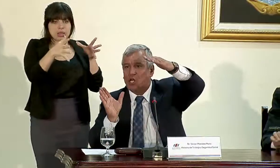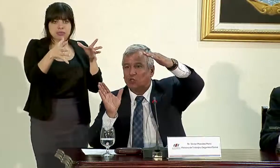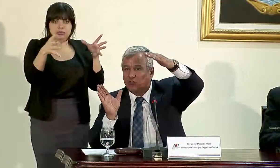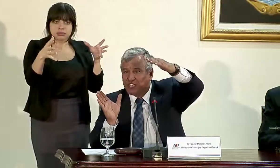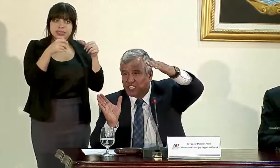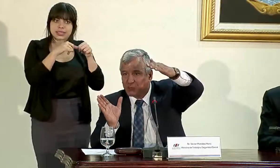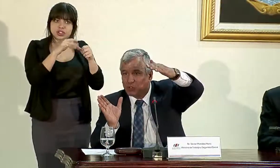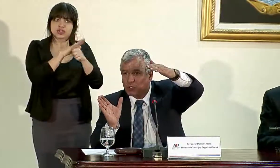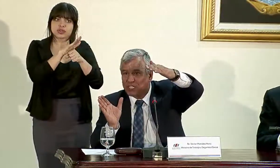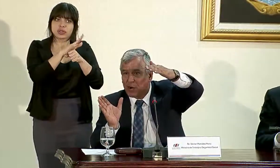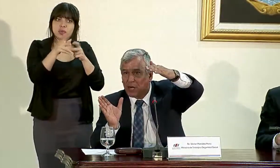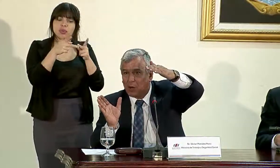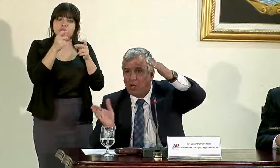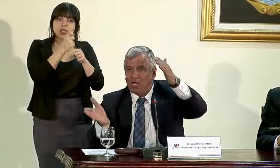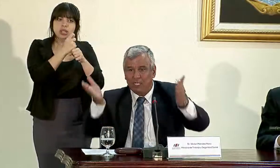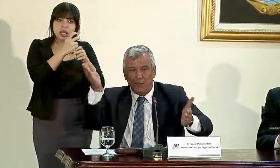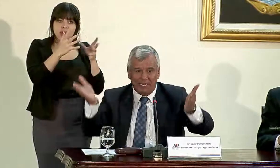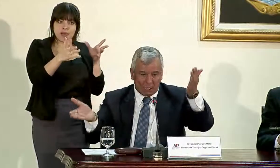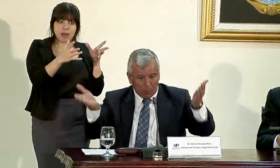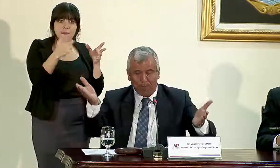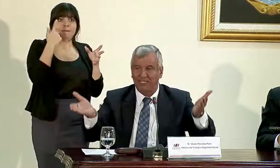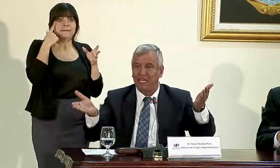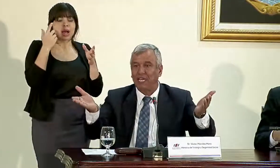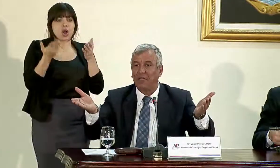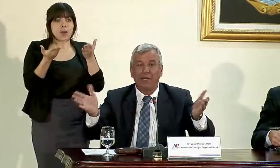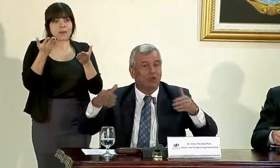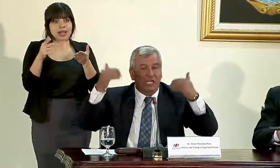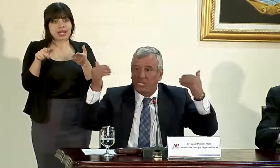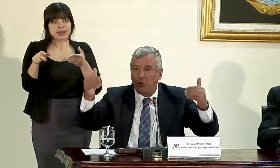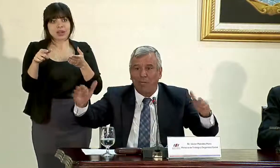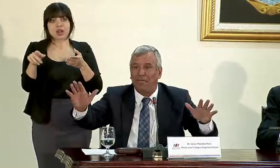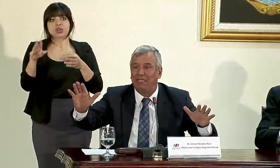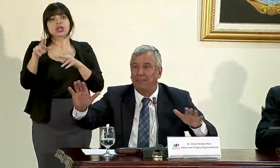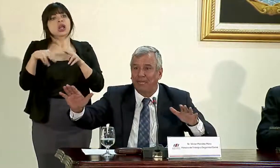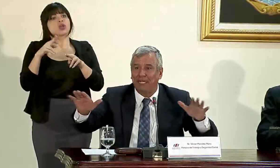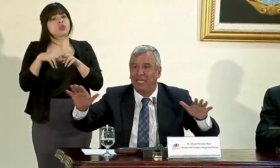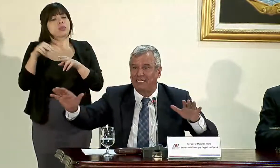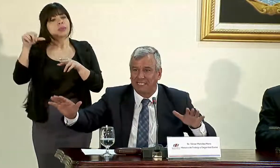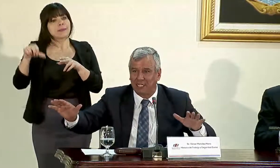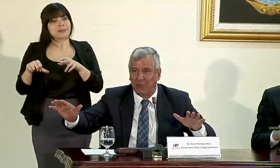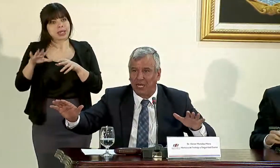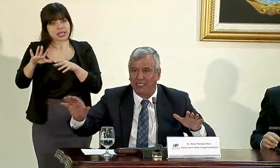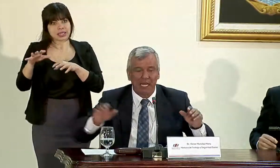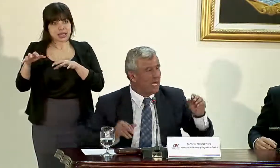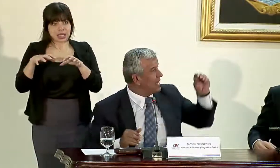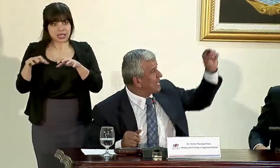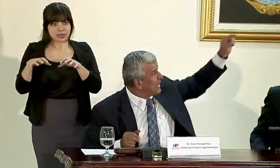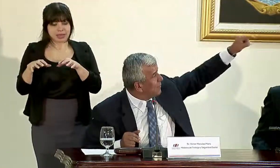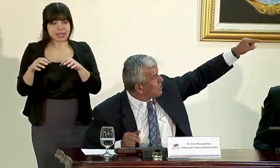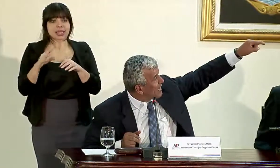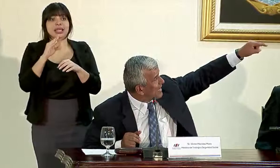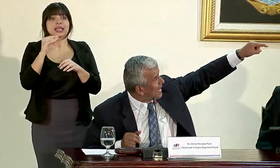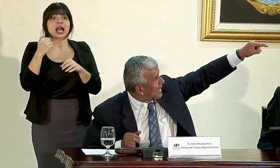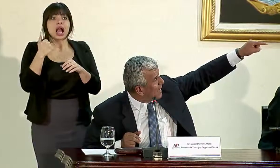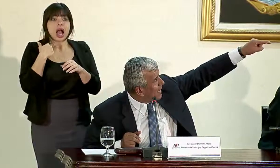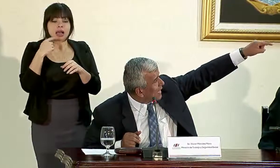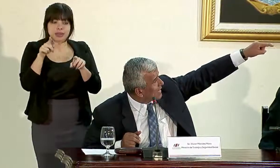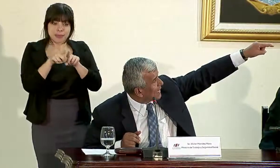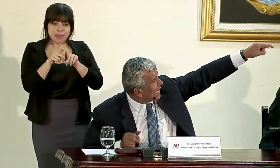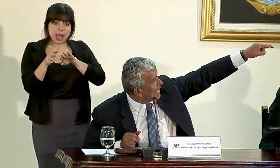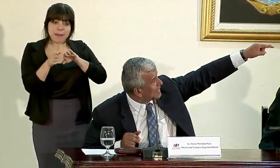generando suficientes puestos de trabajo y para que compensen y equilibren los que naturalmente se pierden en esas actividades. Y tenemos que